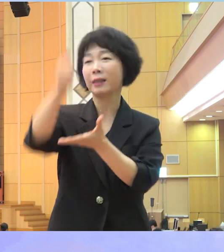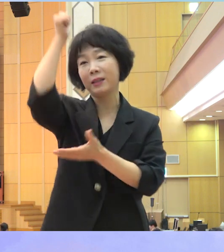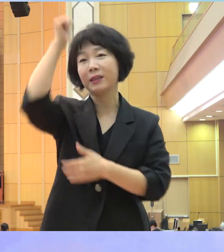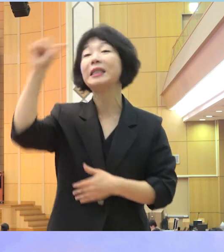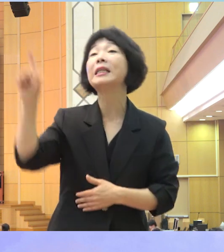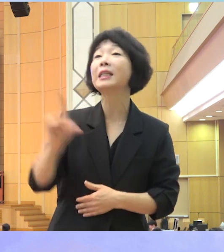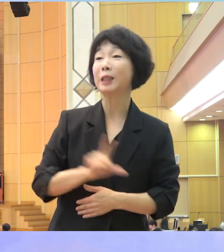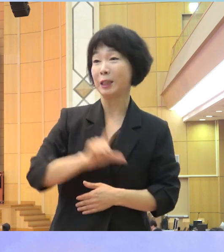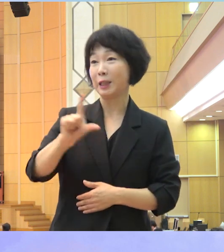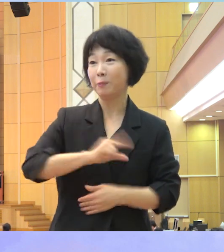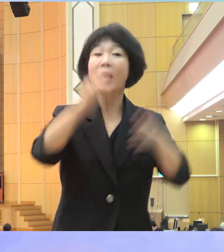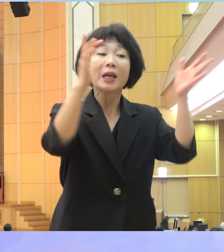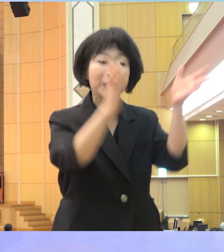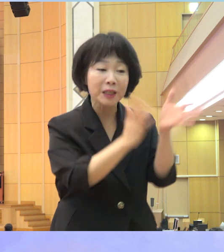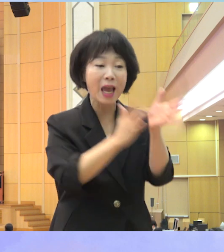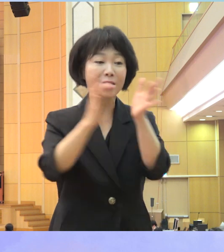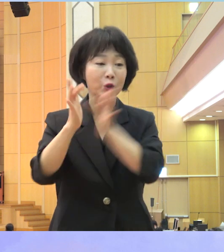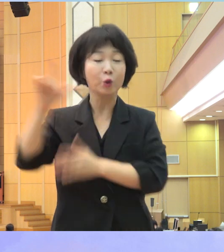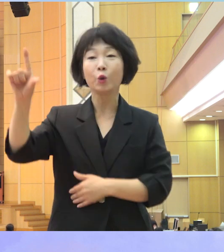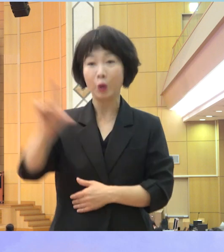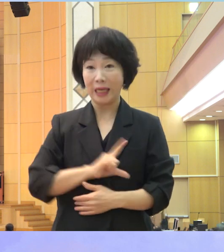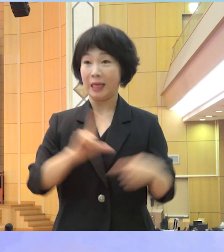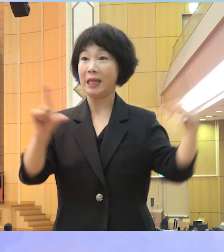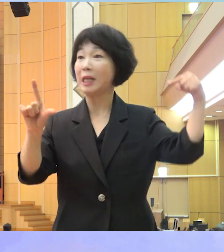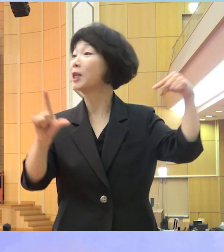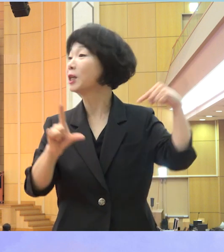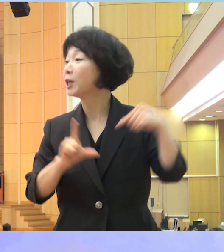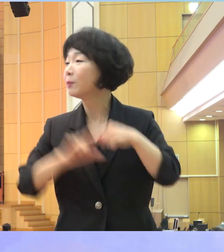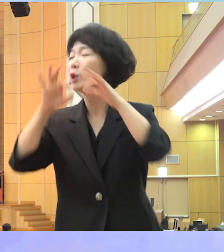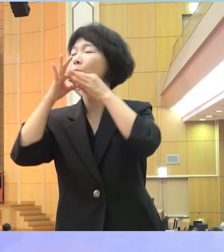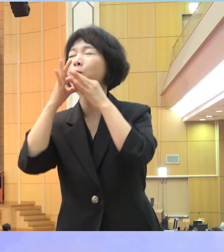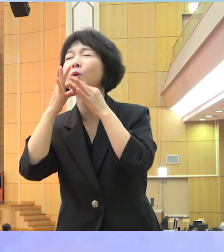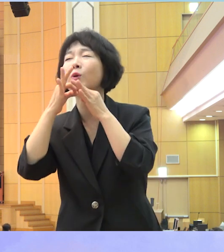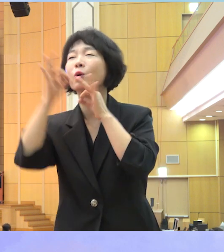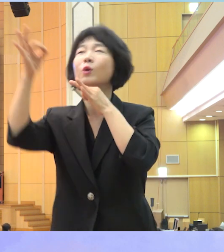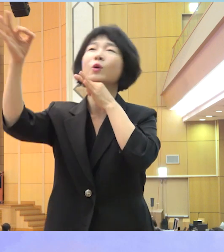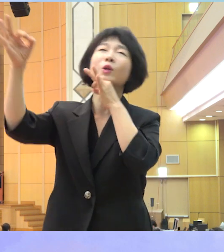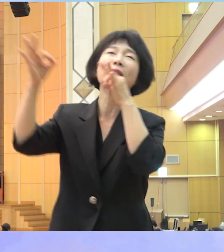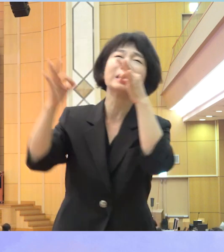구원의 그 이름 예수 이름을